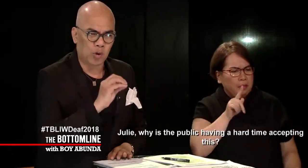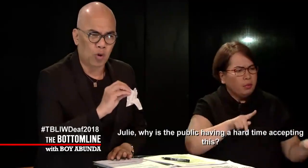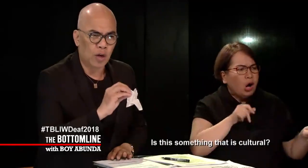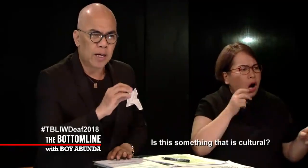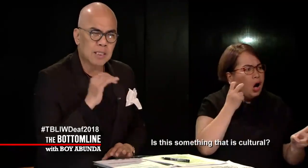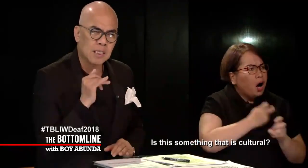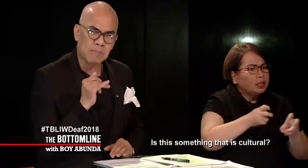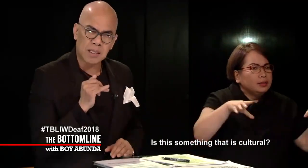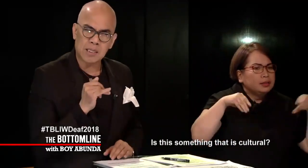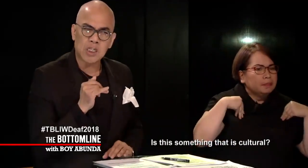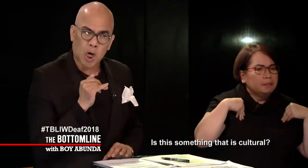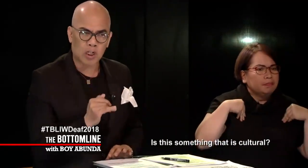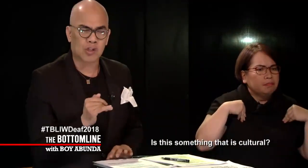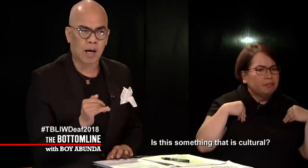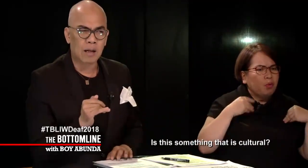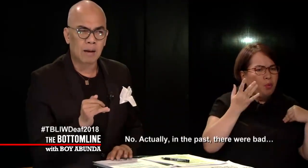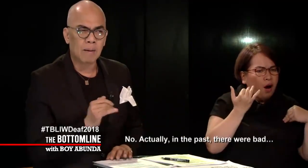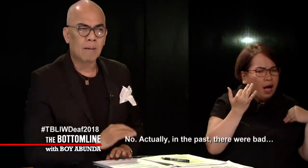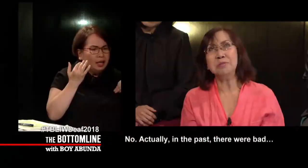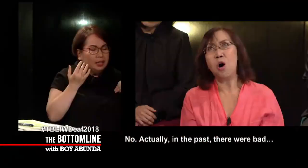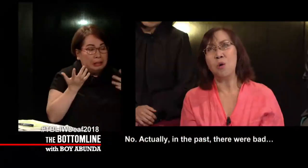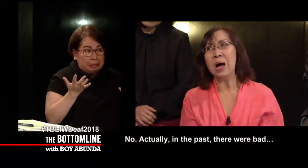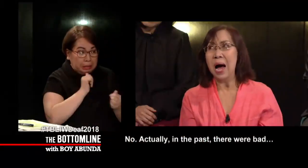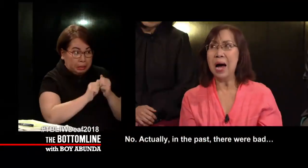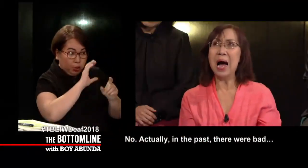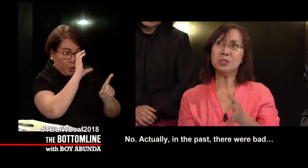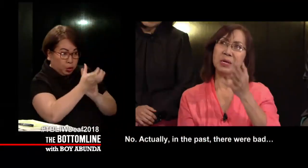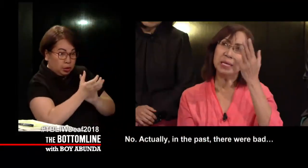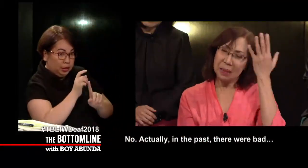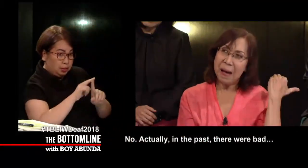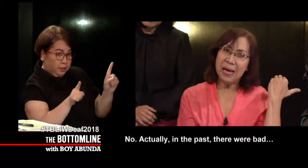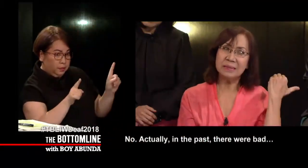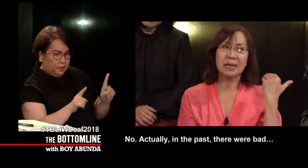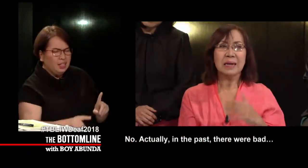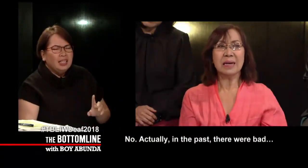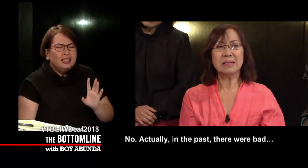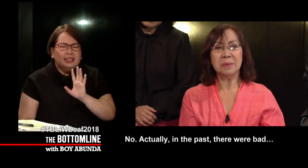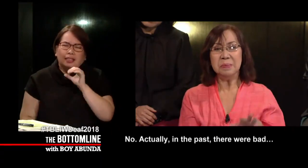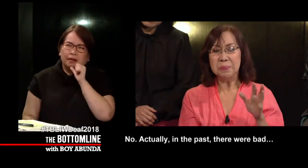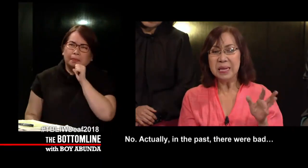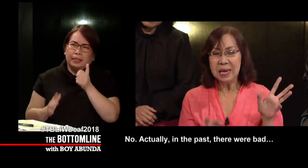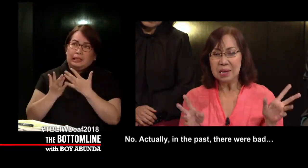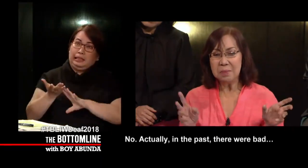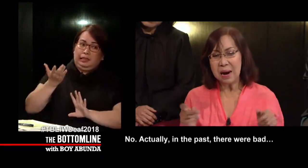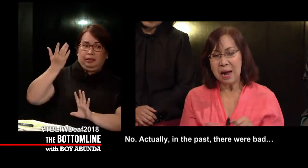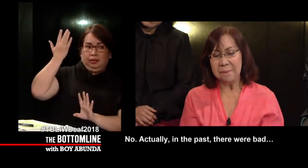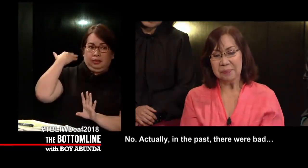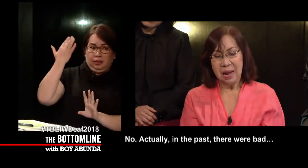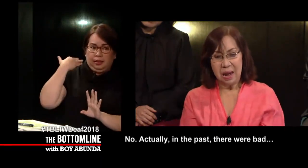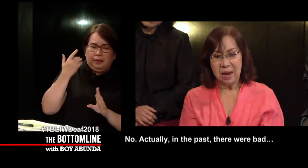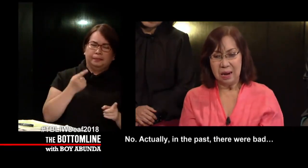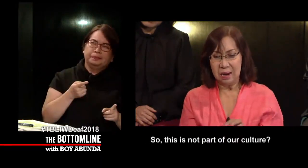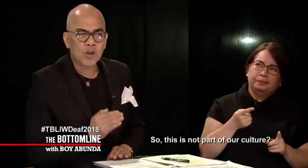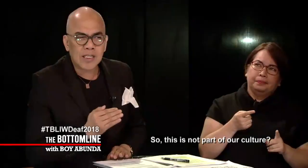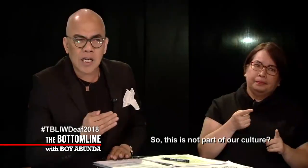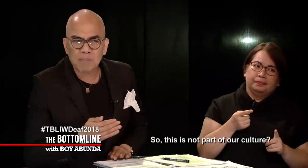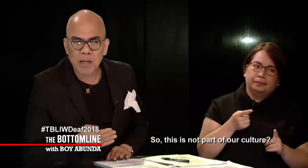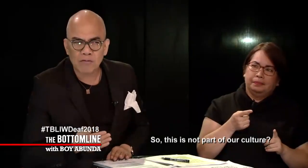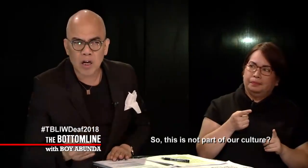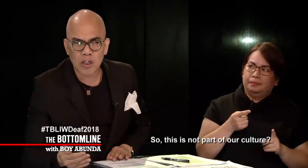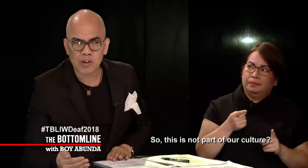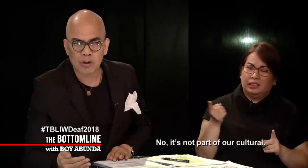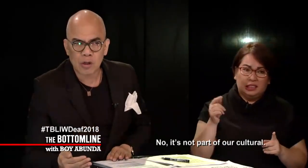tanggapin ito? Is it something that is cultural? No. Actually, in the past, kasi binigyan ng mga... So this